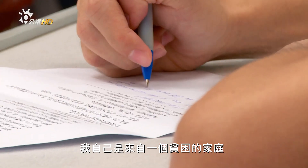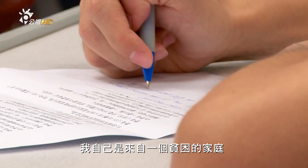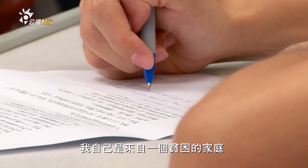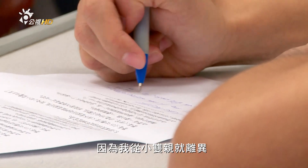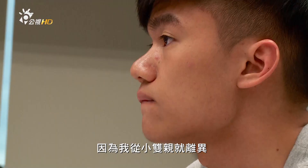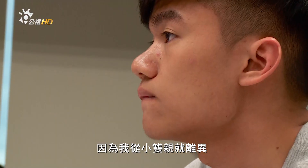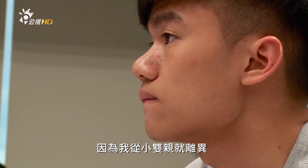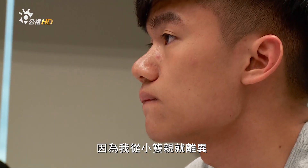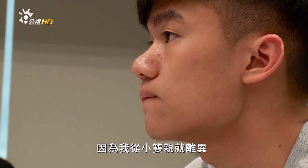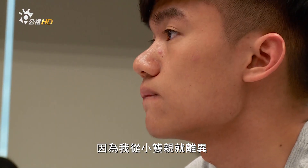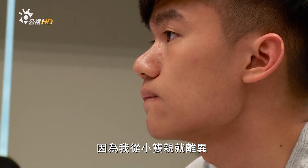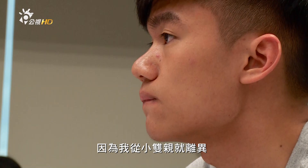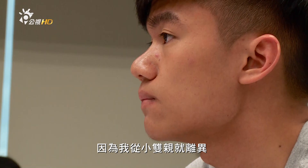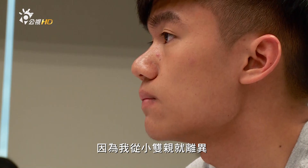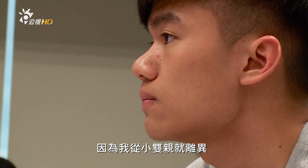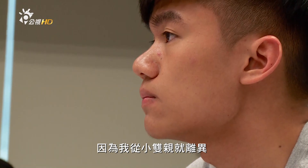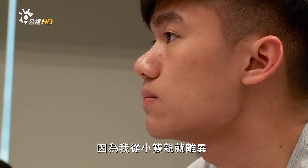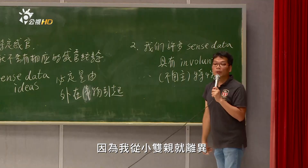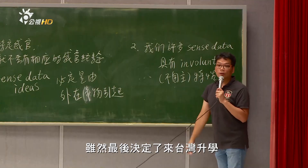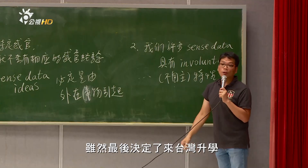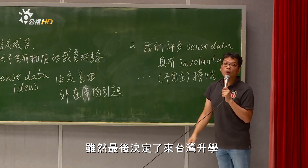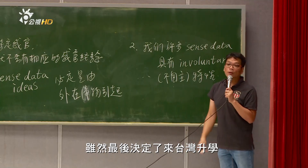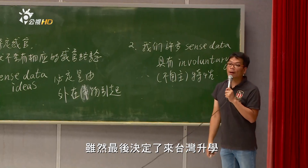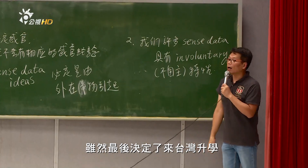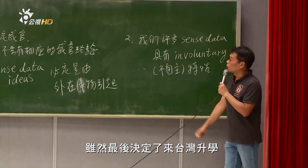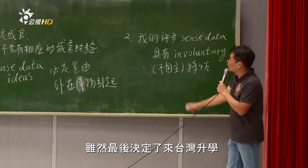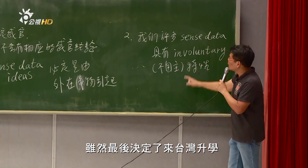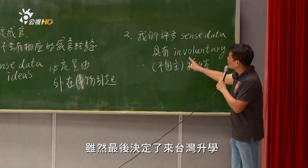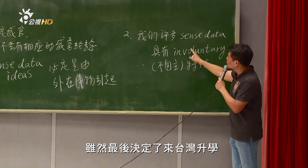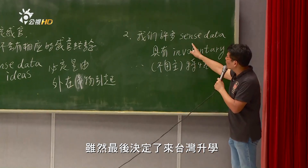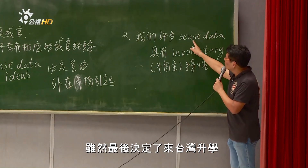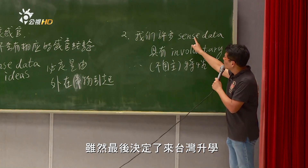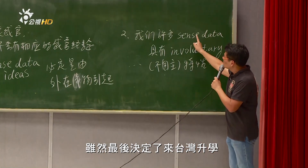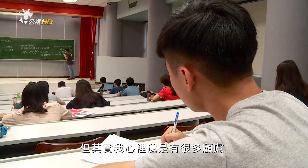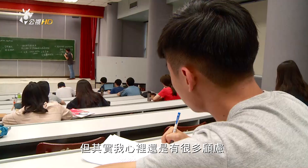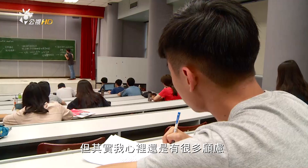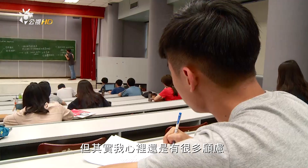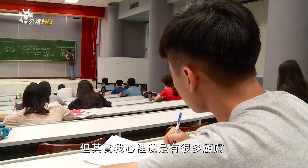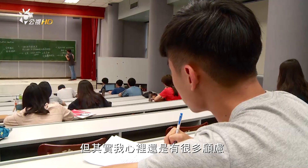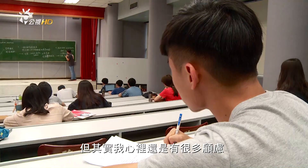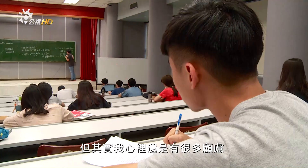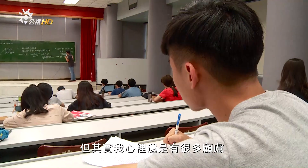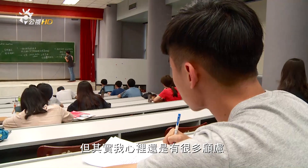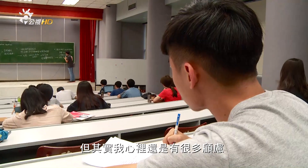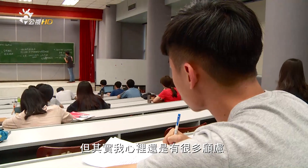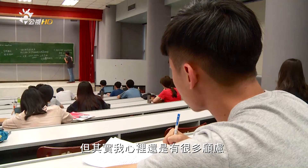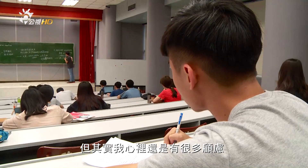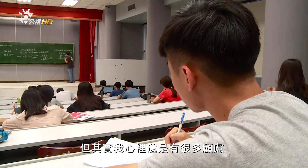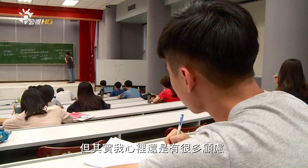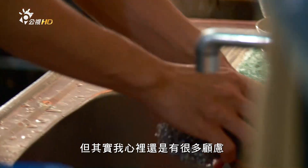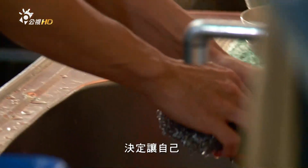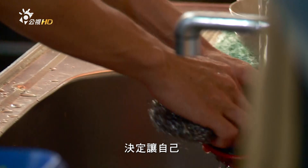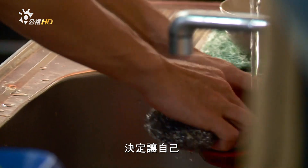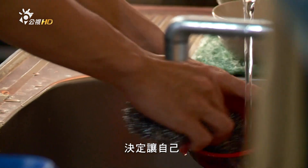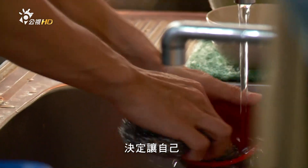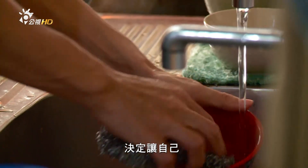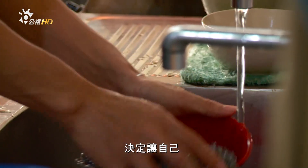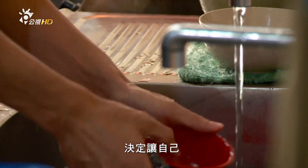家庭，因为我从小双亲就离异，虽然最后决定了来台湾升学，但其实我的心里还是有很多顾虑，决定让